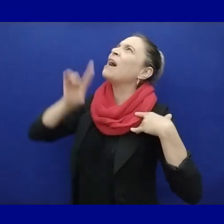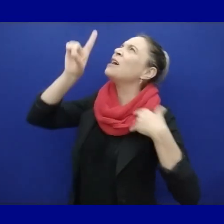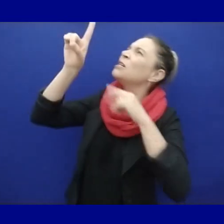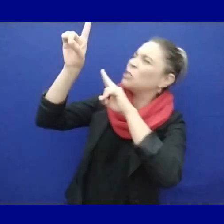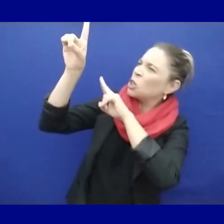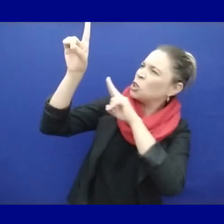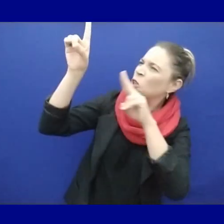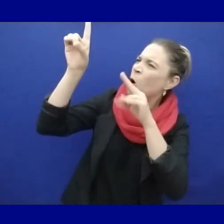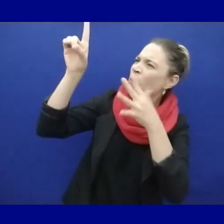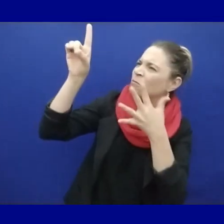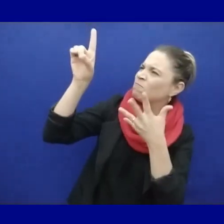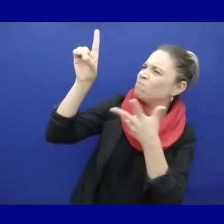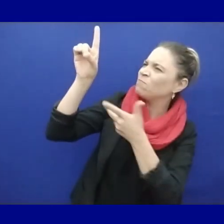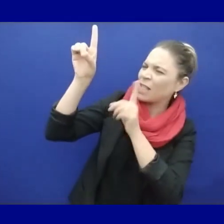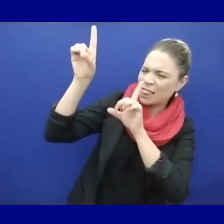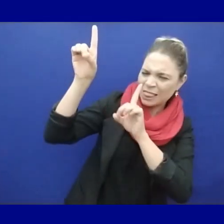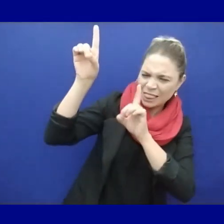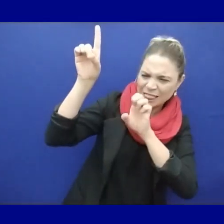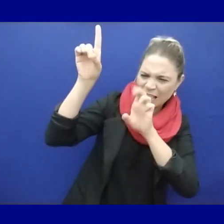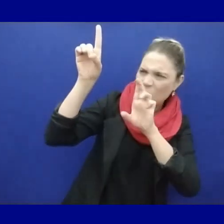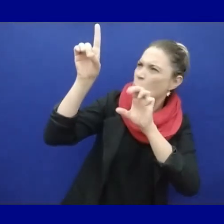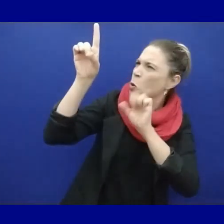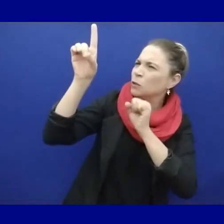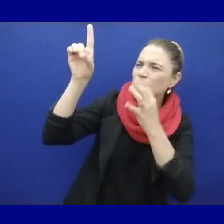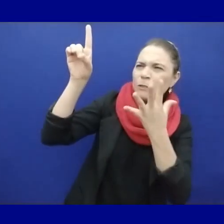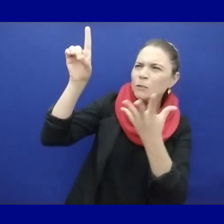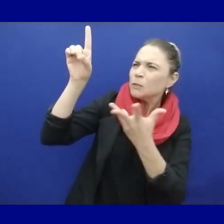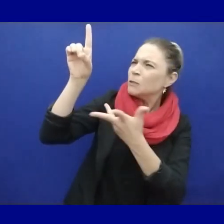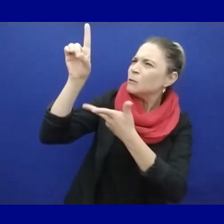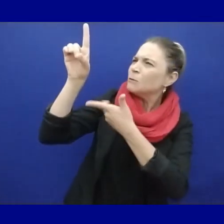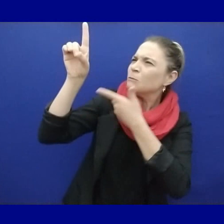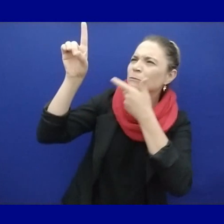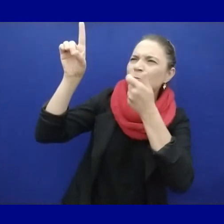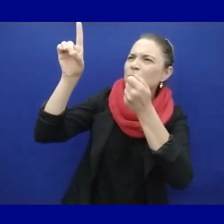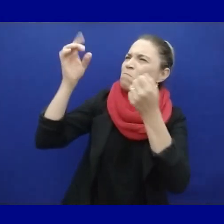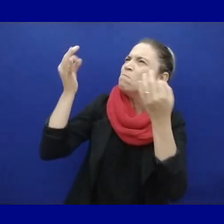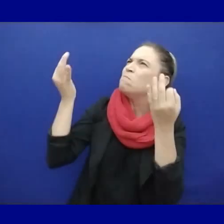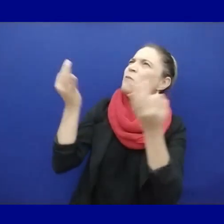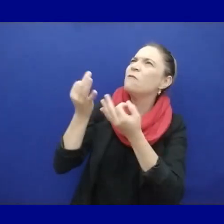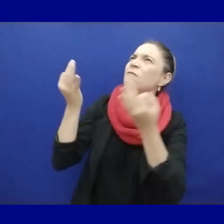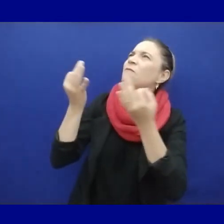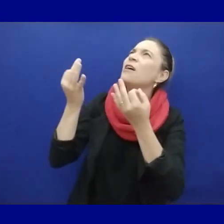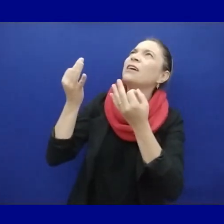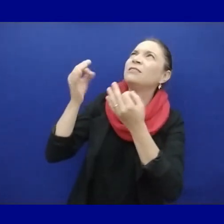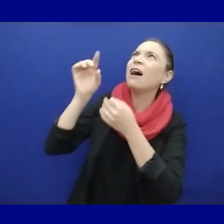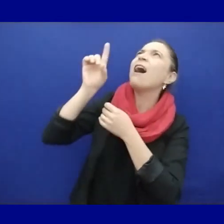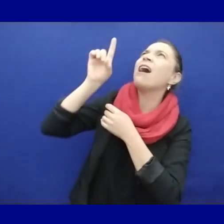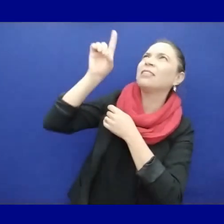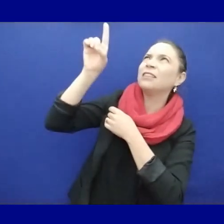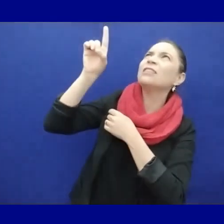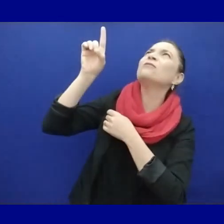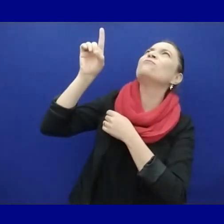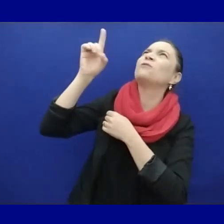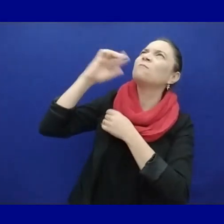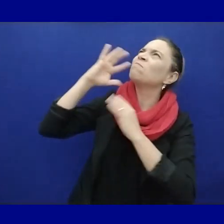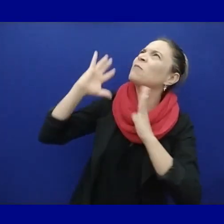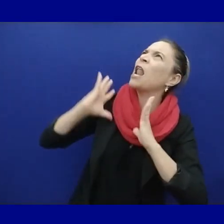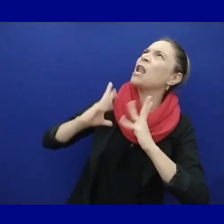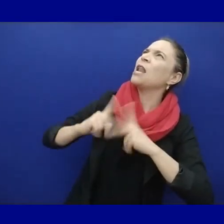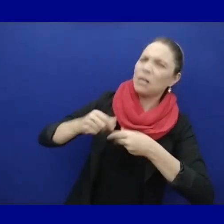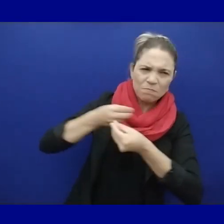nome, ó Deus, assim o teu louvor se estende até os confins da terra. A tua destra está cheia de